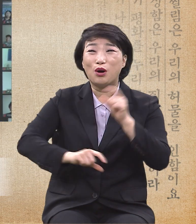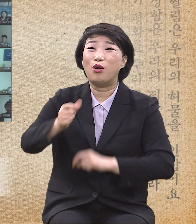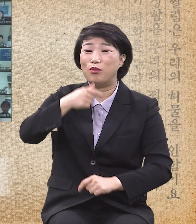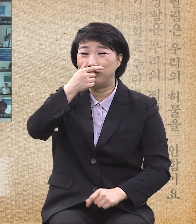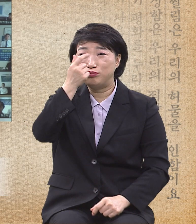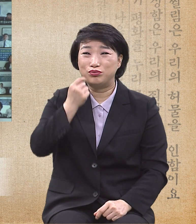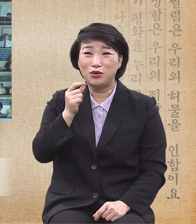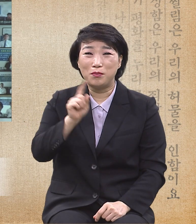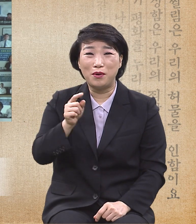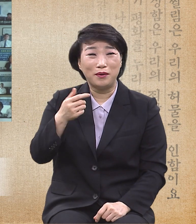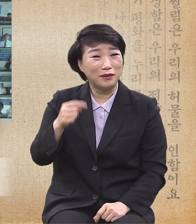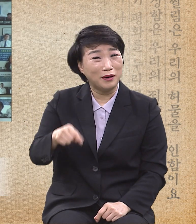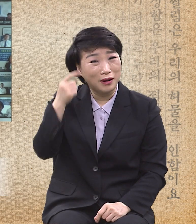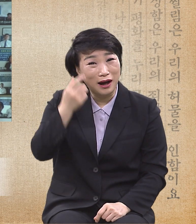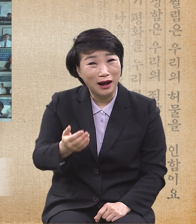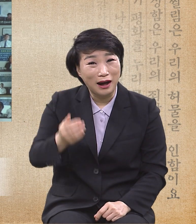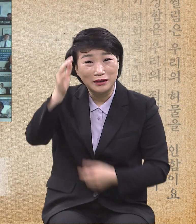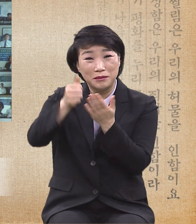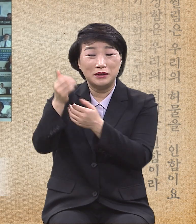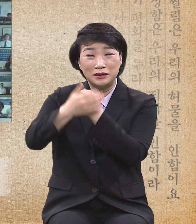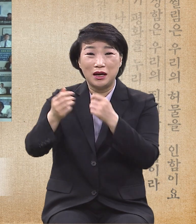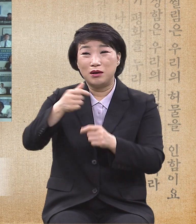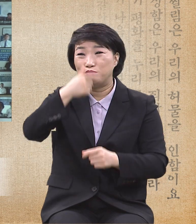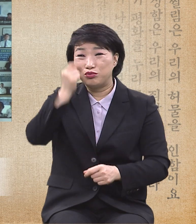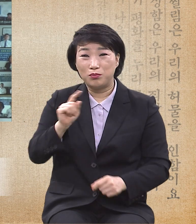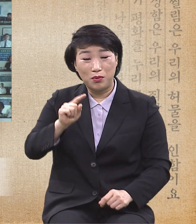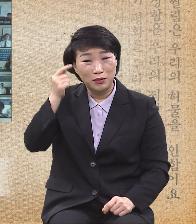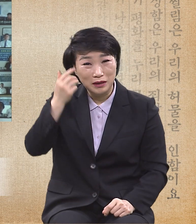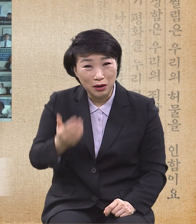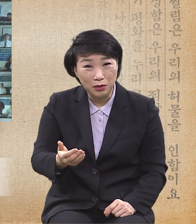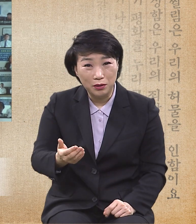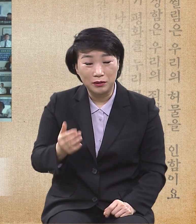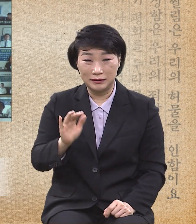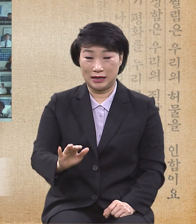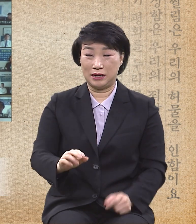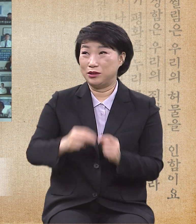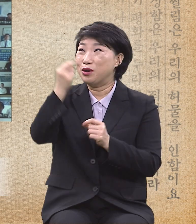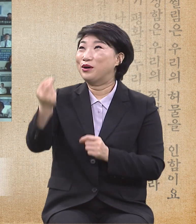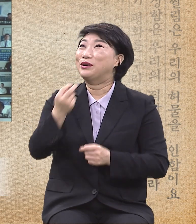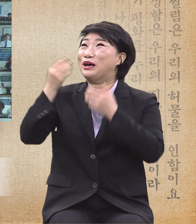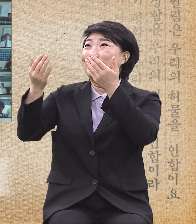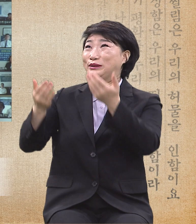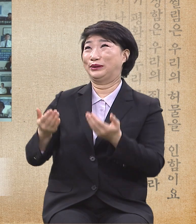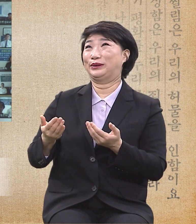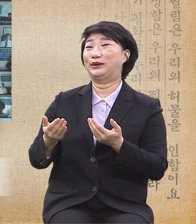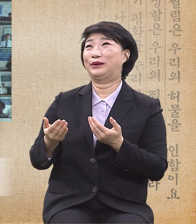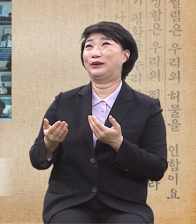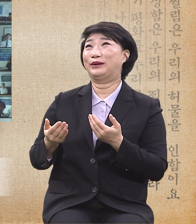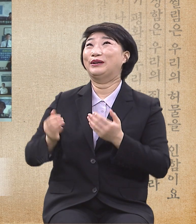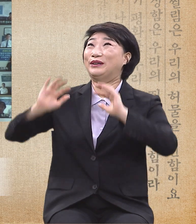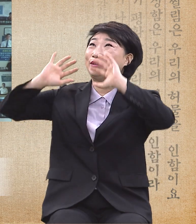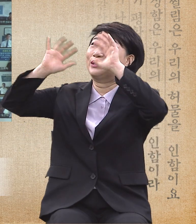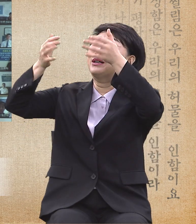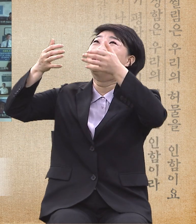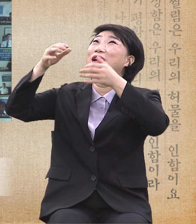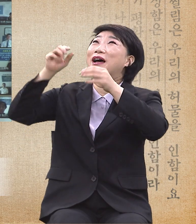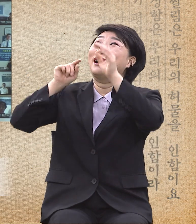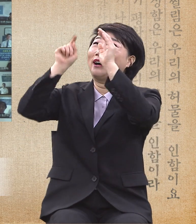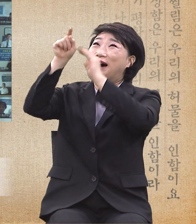무엇이 하나님의 은혜가 부족하냐 그 말이에요. 그리고 영생 주시고